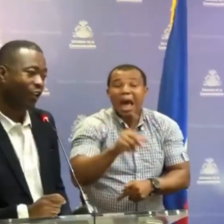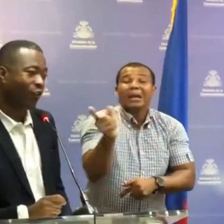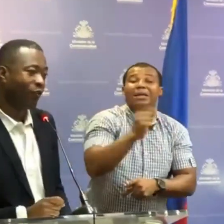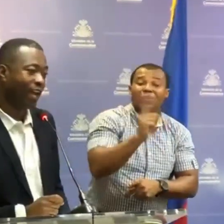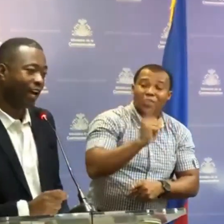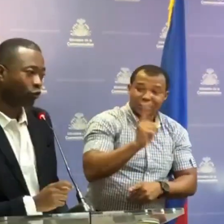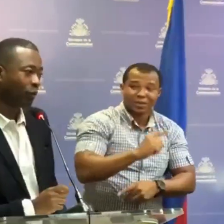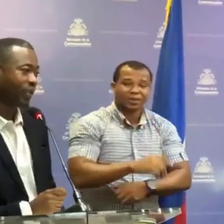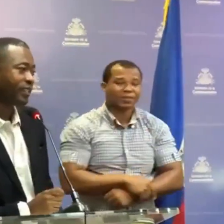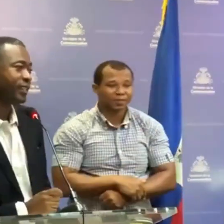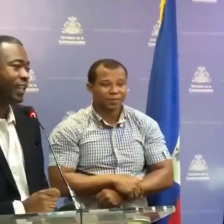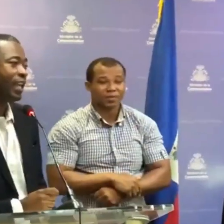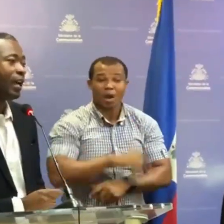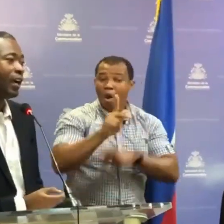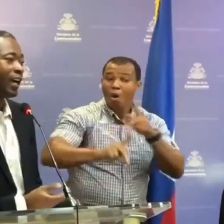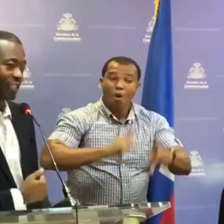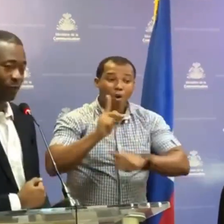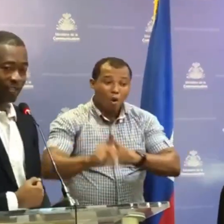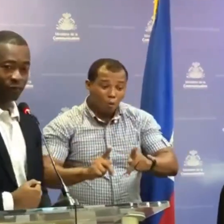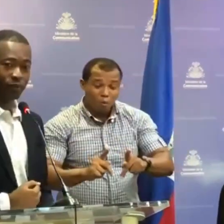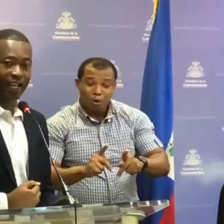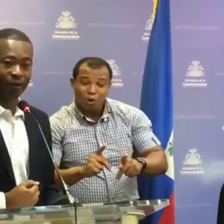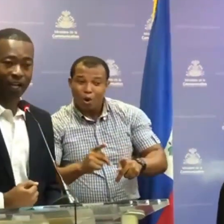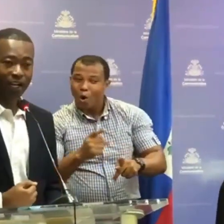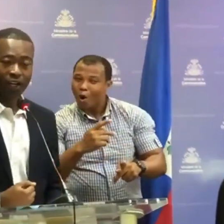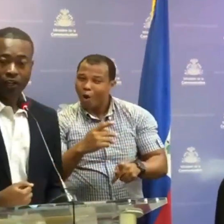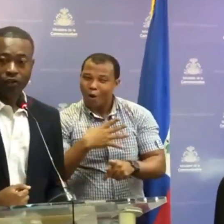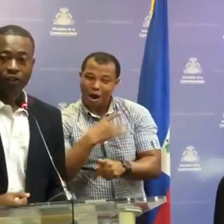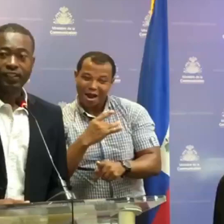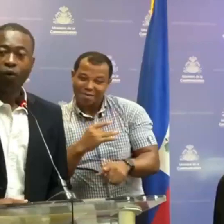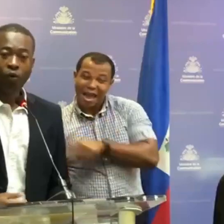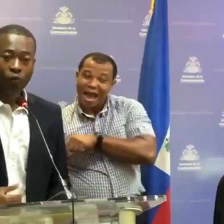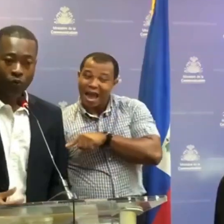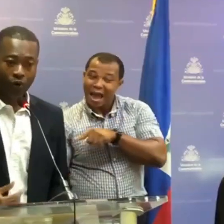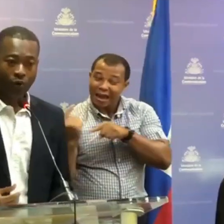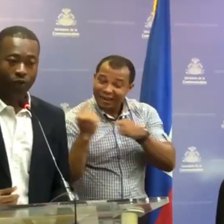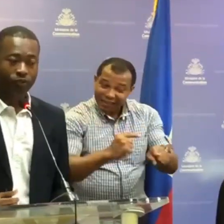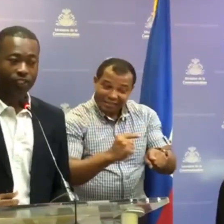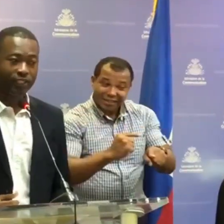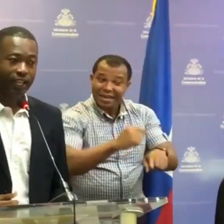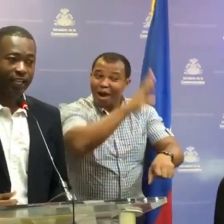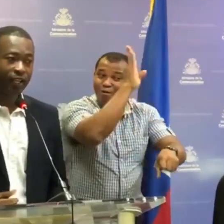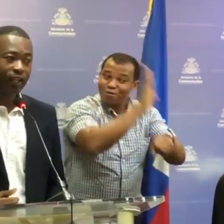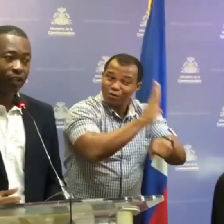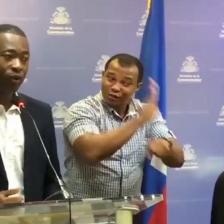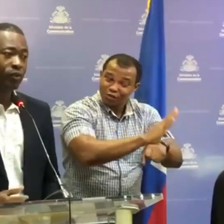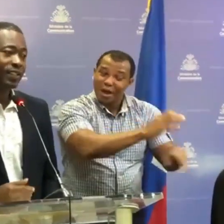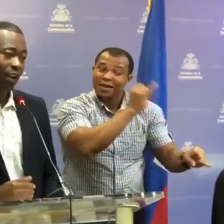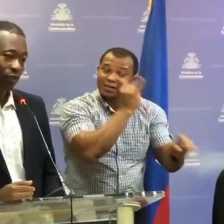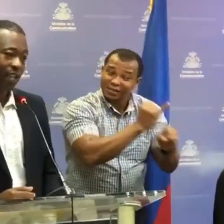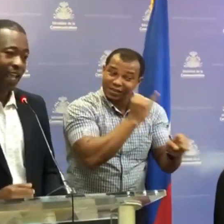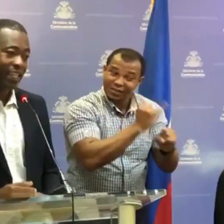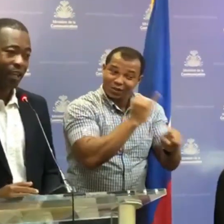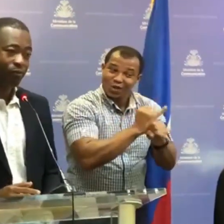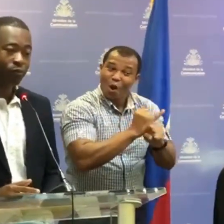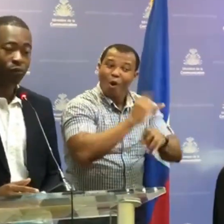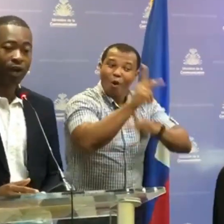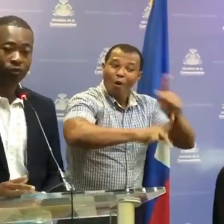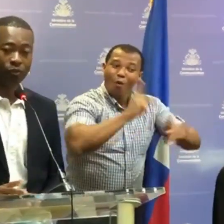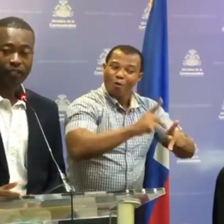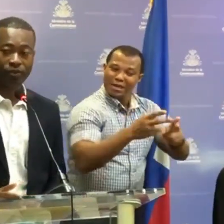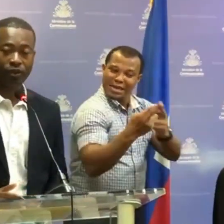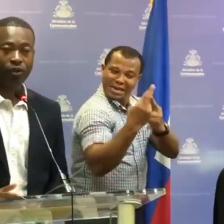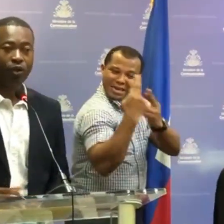aller vers entreprise qui responsable socialement. Donc c'est une grosse opportunité que ça nous a lié